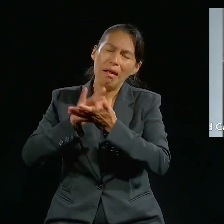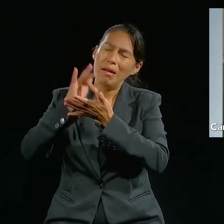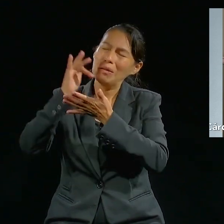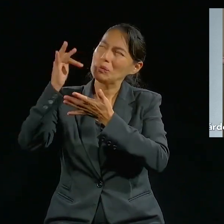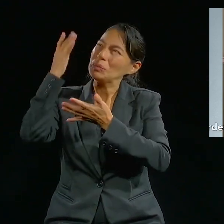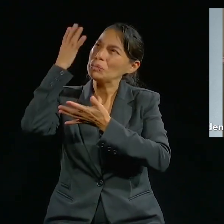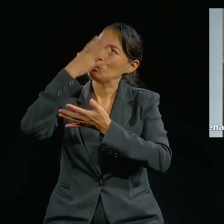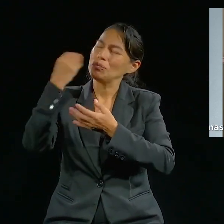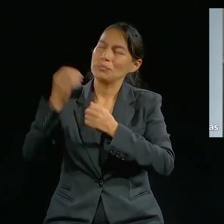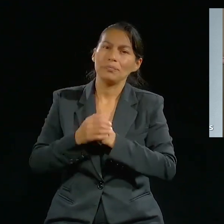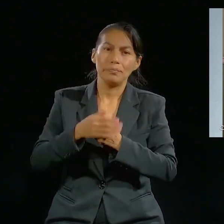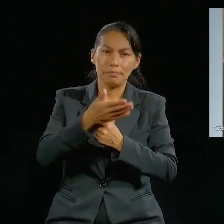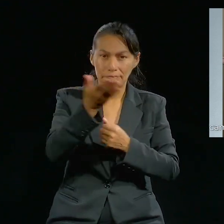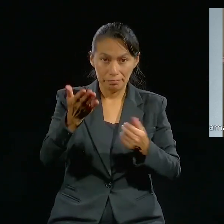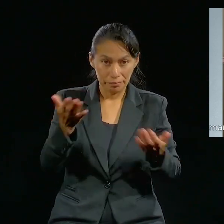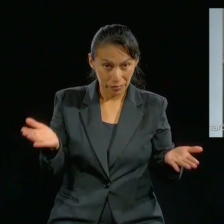días